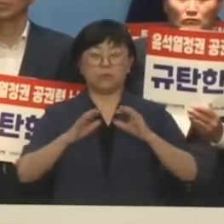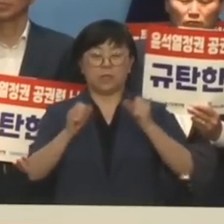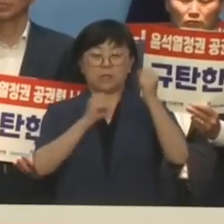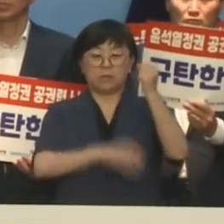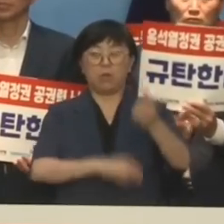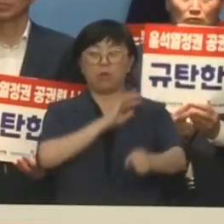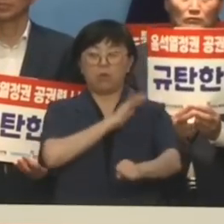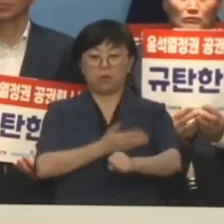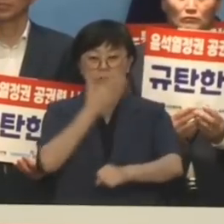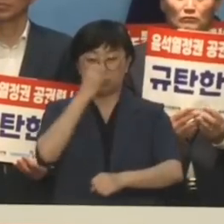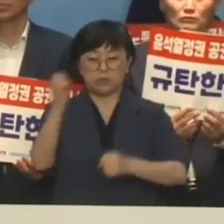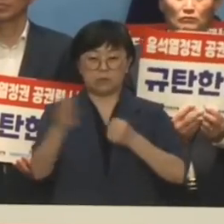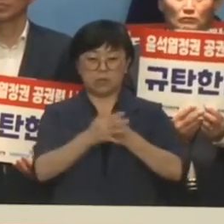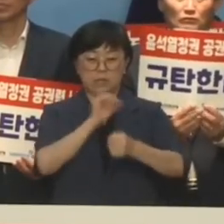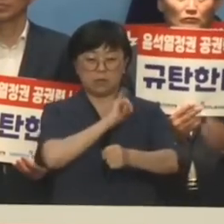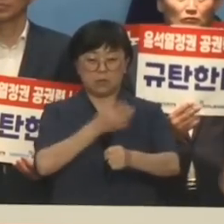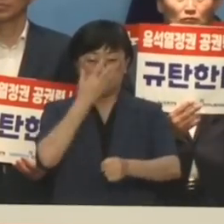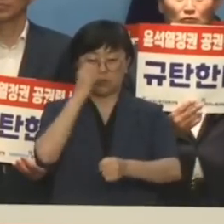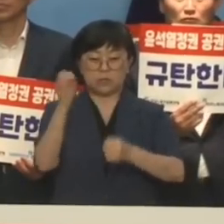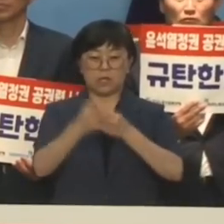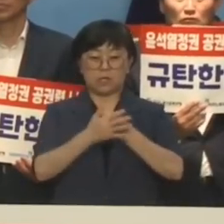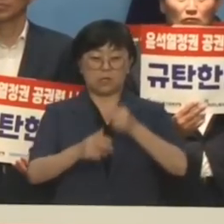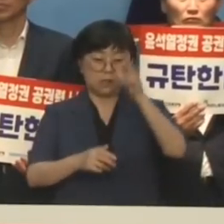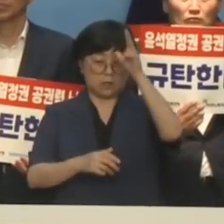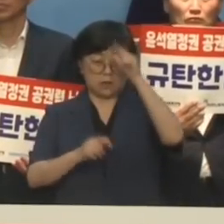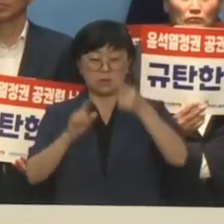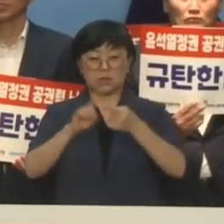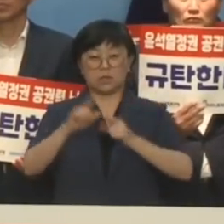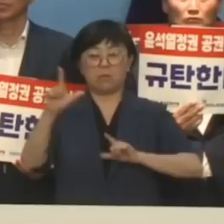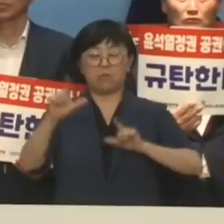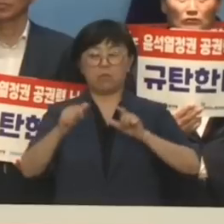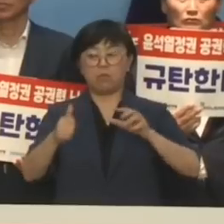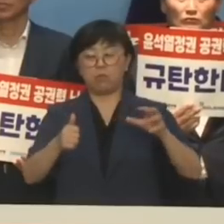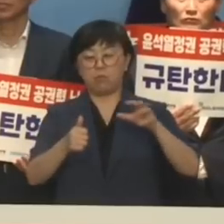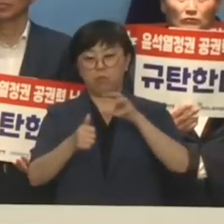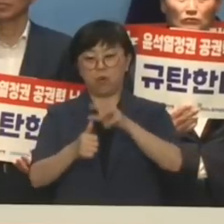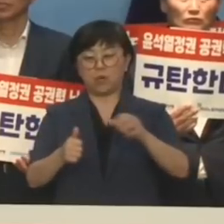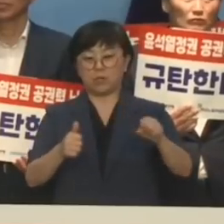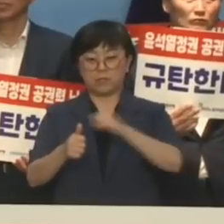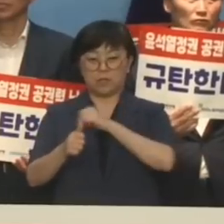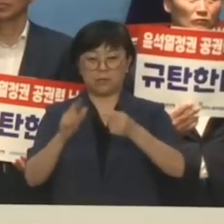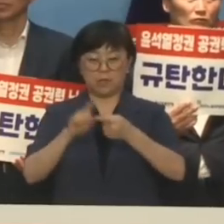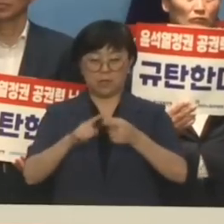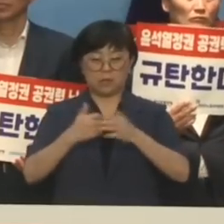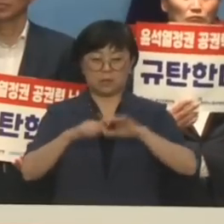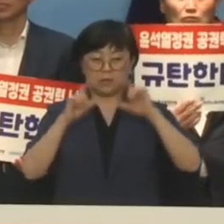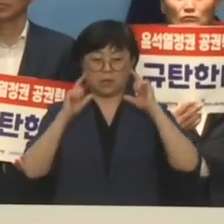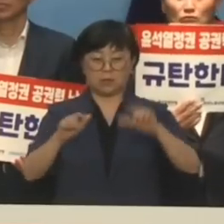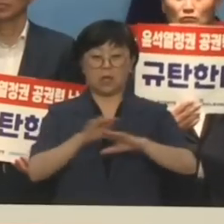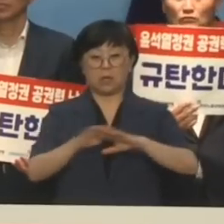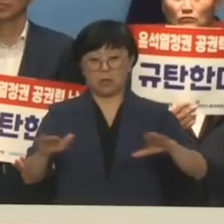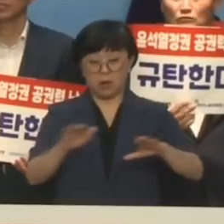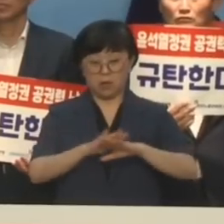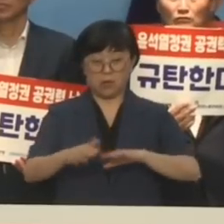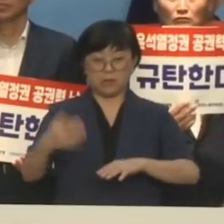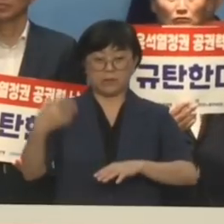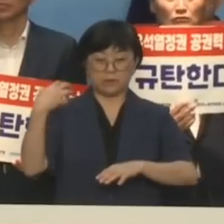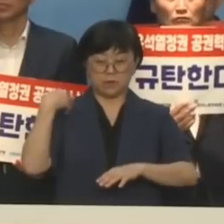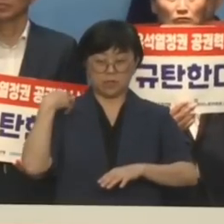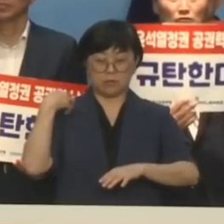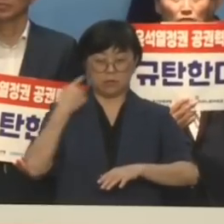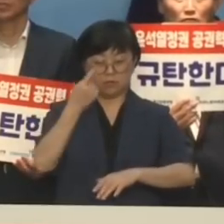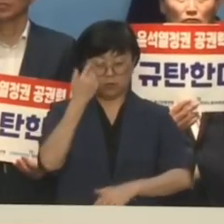국민의 기본권을 무시한, 인권을 무시한 경찰의 폭력 진압에 대해서 단호히 대처하고 그